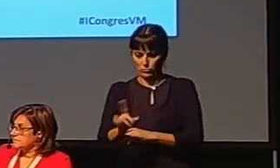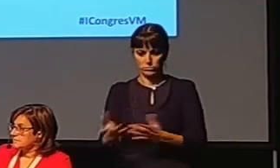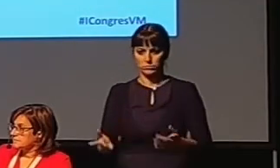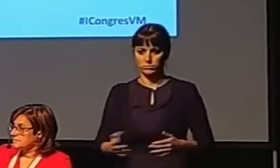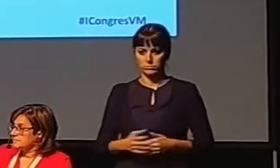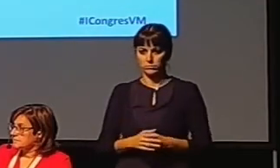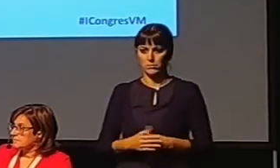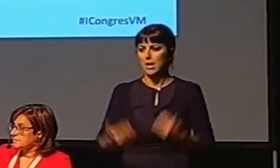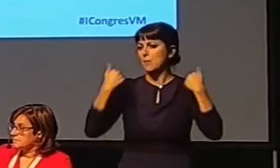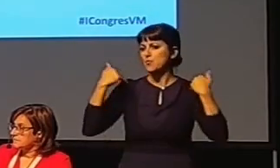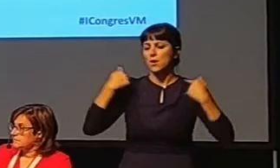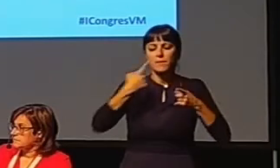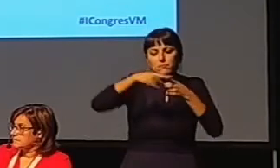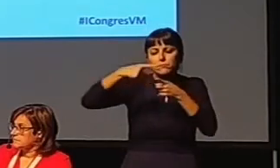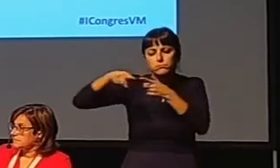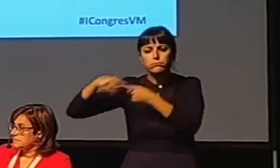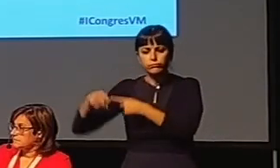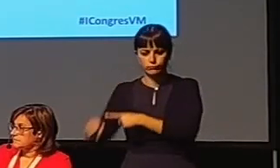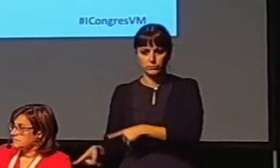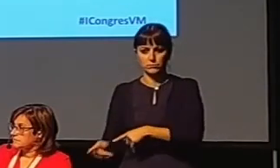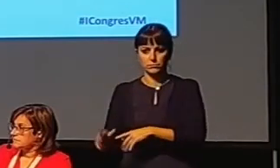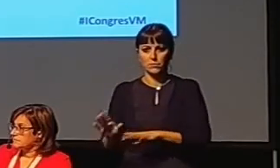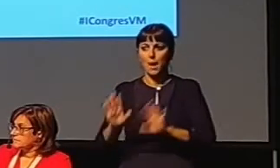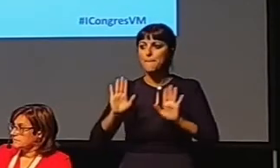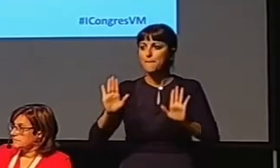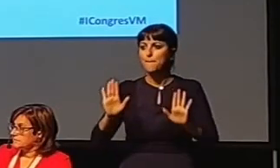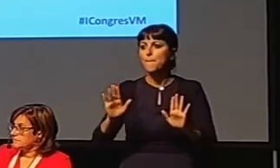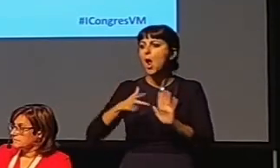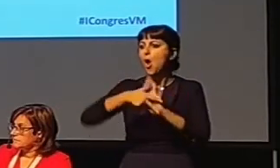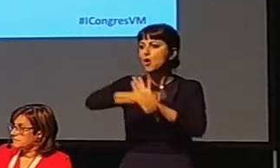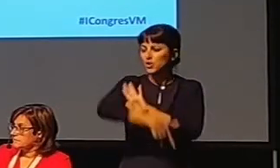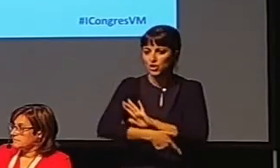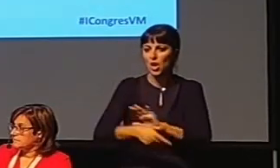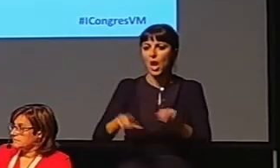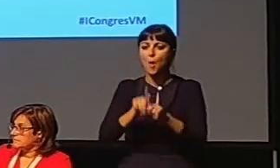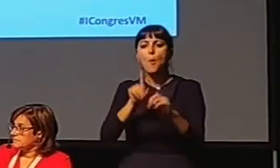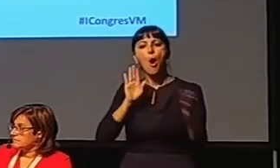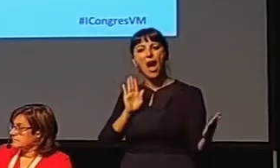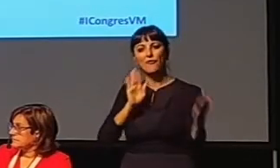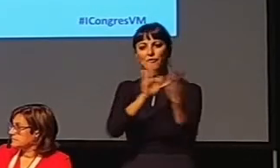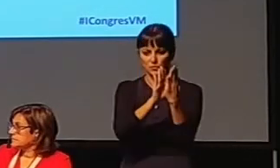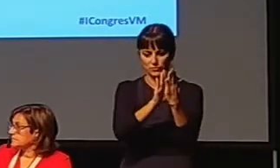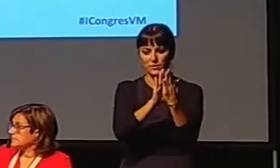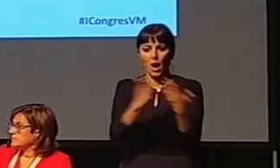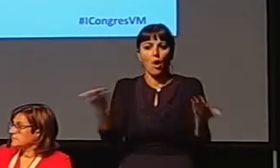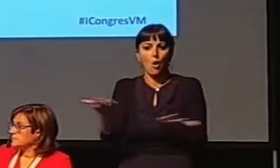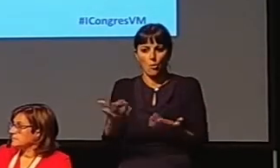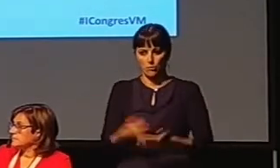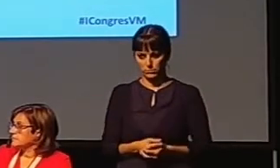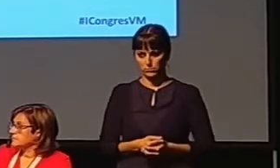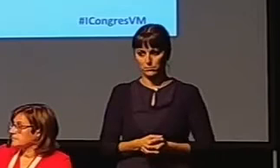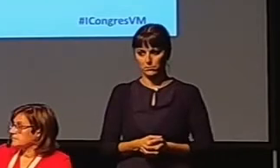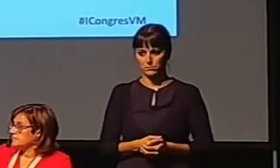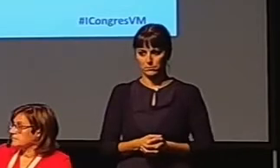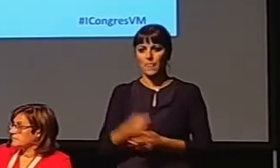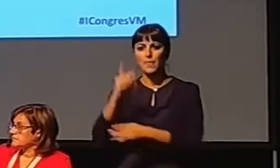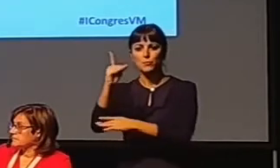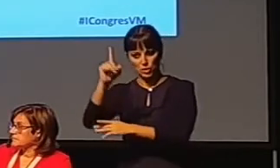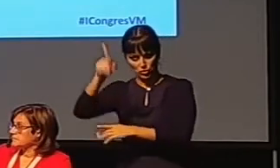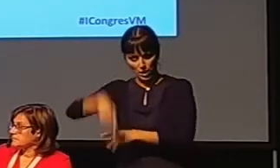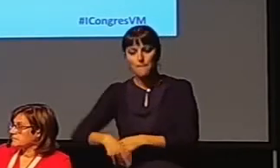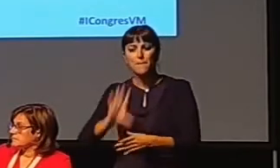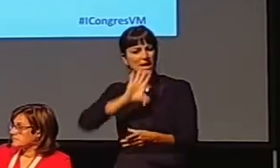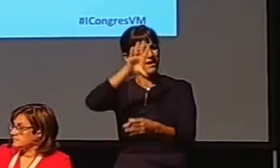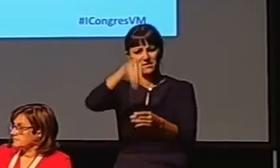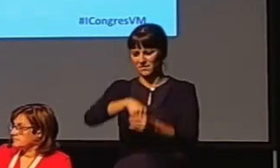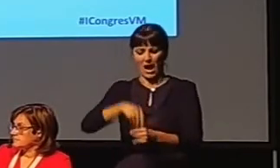diferents competències, i diferents responsabilitats, però la història de l'abordatge que s'està realitzant. Vale? Les diputacions també. Vale? Aquí pilla